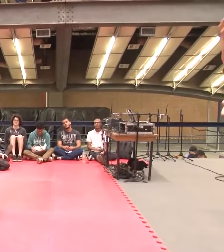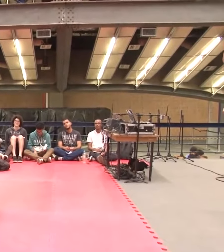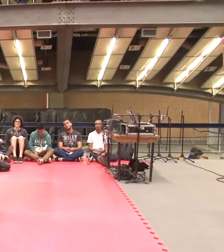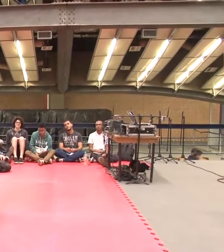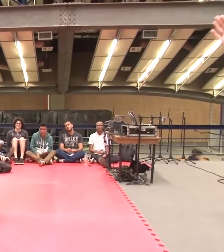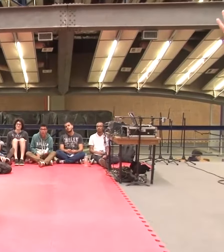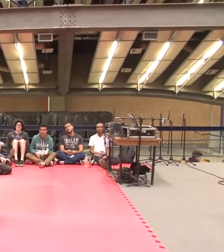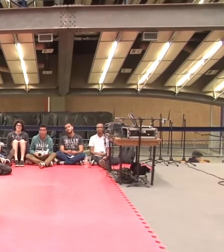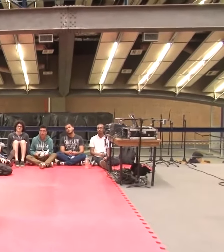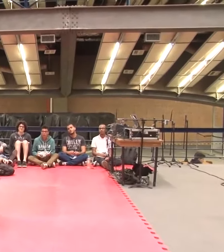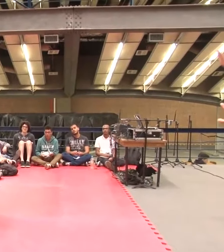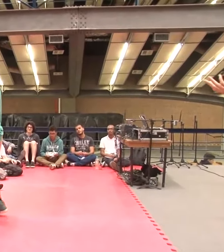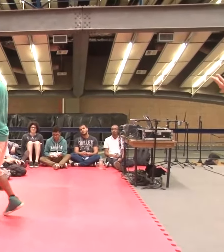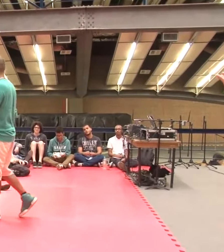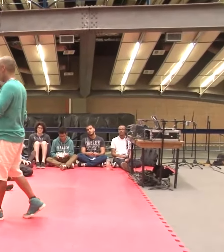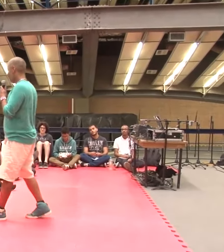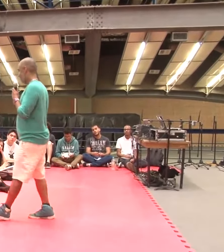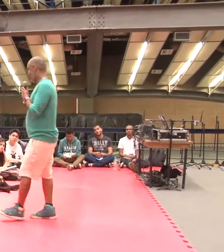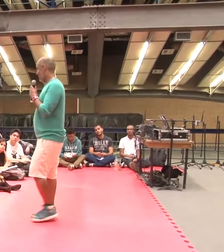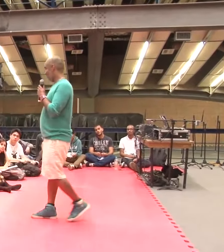Porque isso é o que eu não quero.